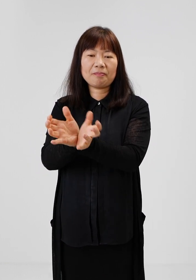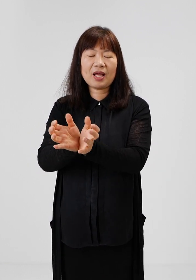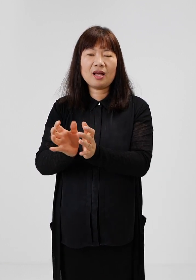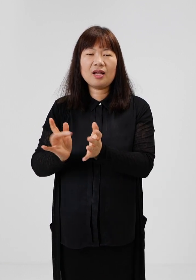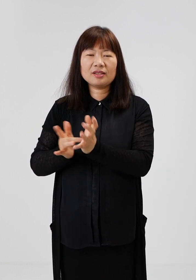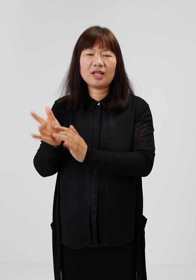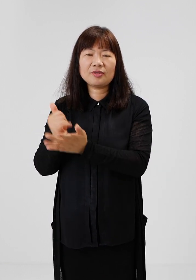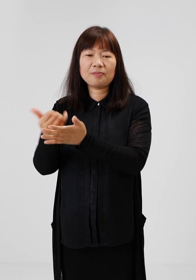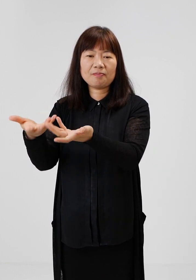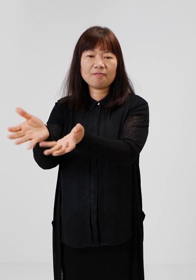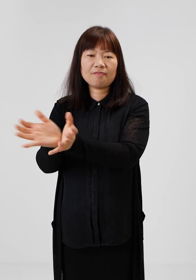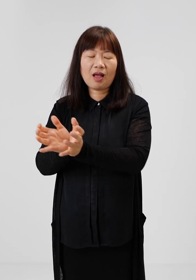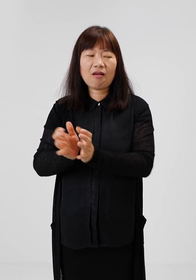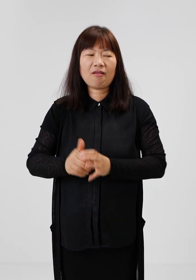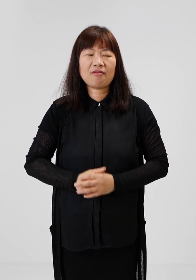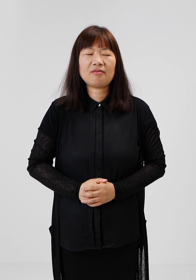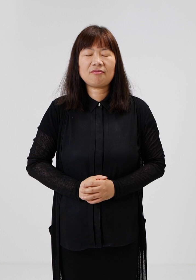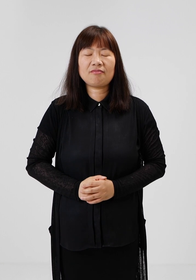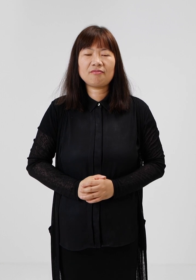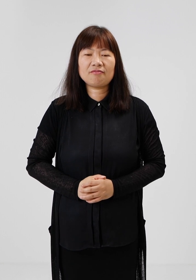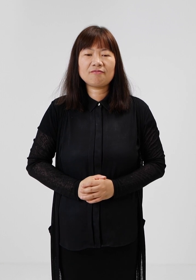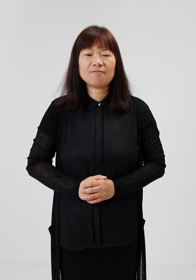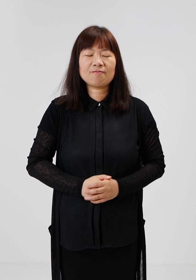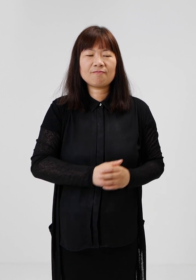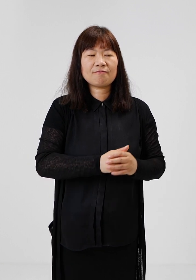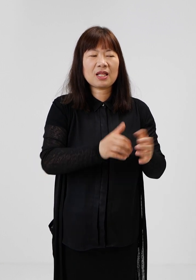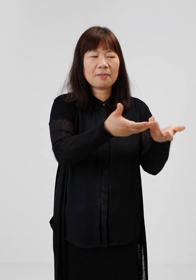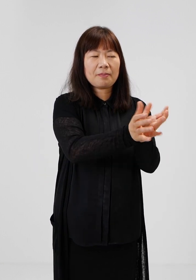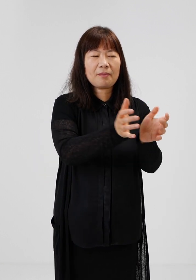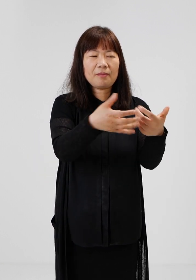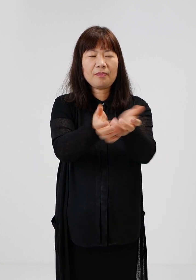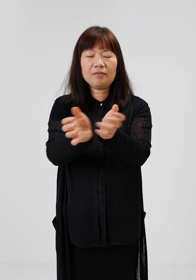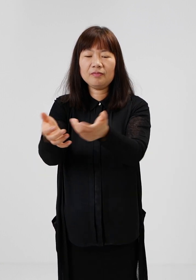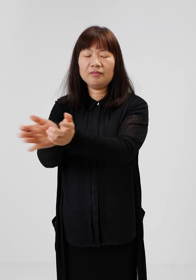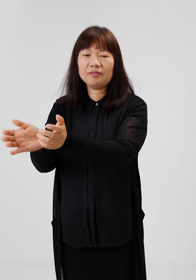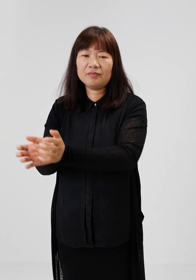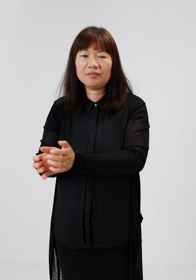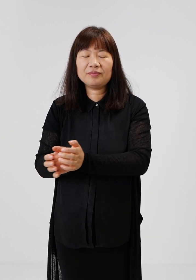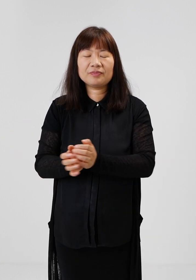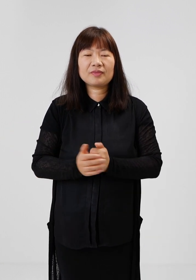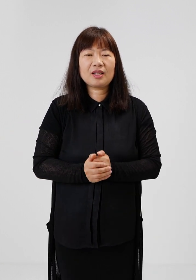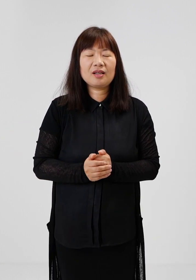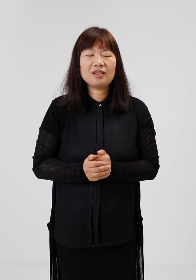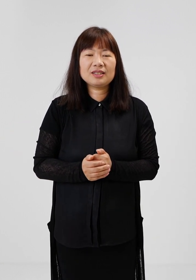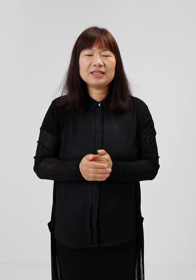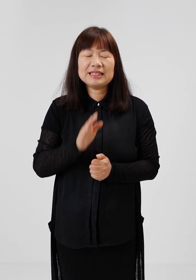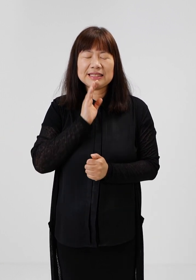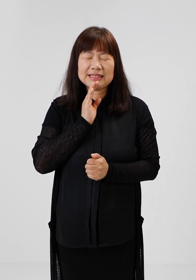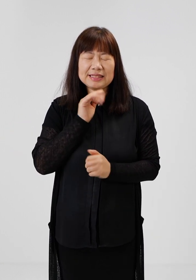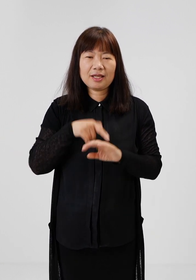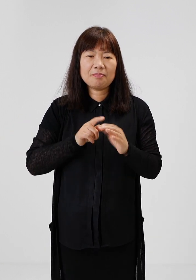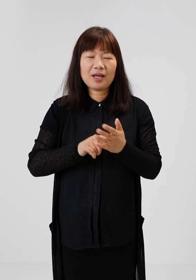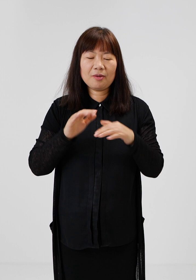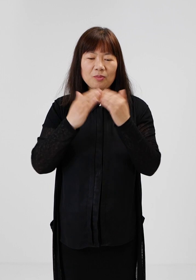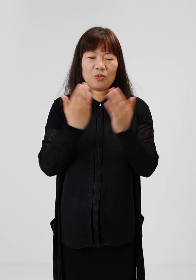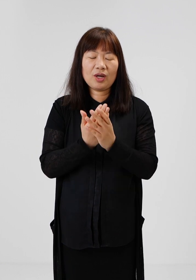바울파, 예수파 막 편당을 지어서 마음과 정성과 뜻을 다해 싸우고